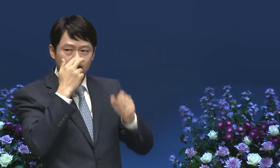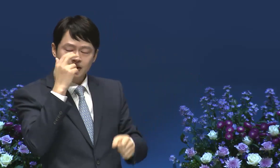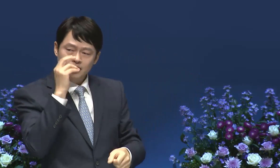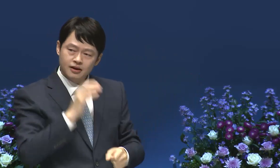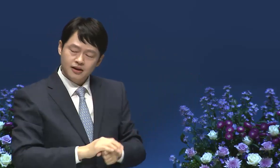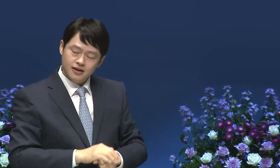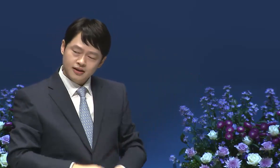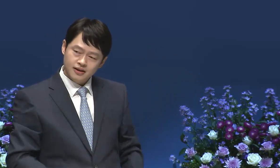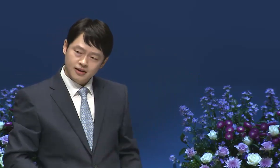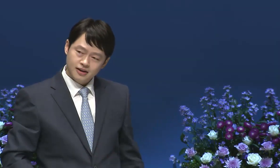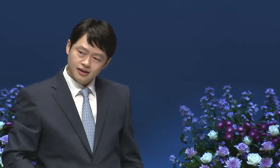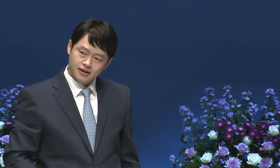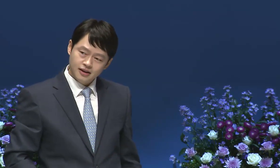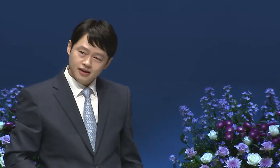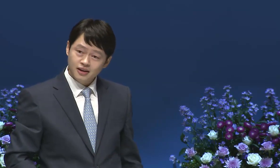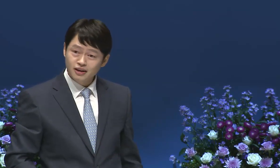뭐지? 좀 당황했습니다.